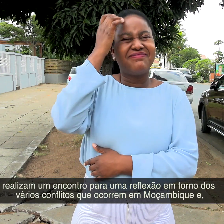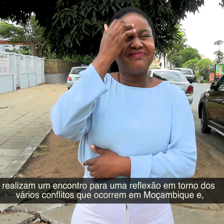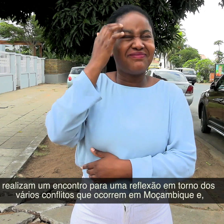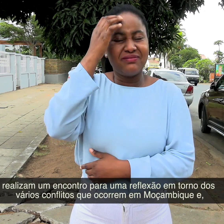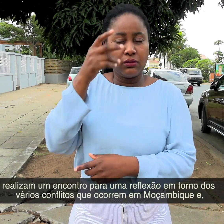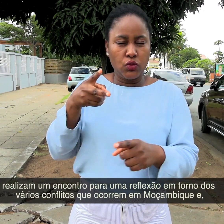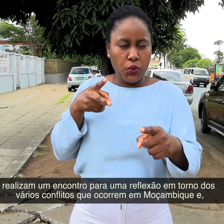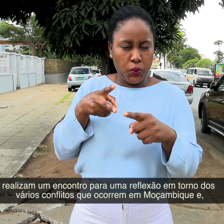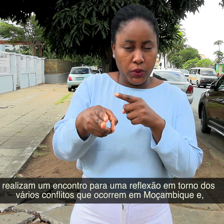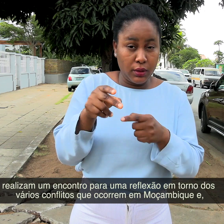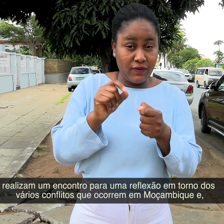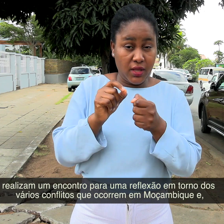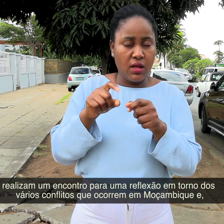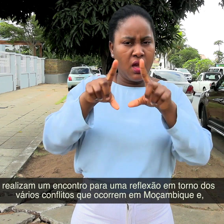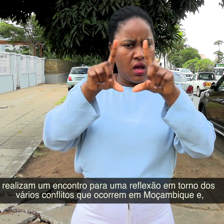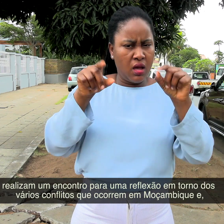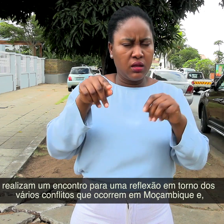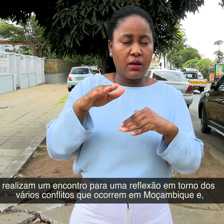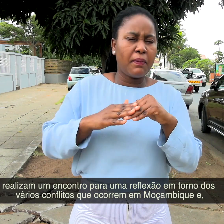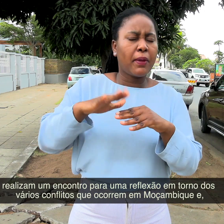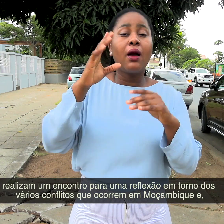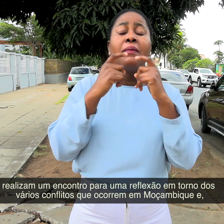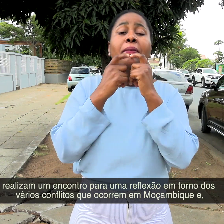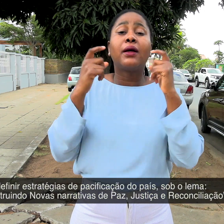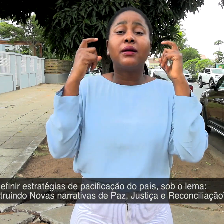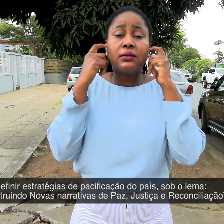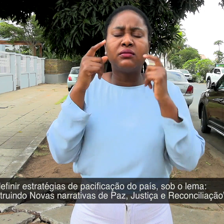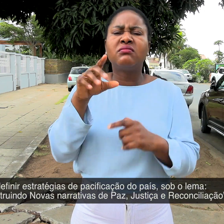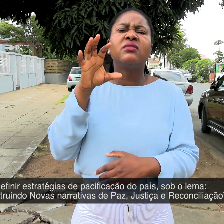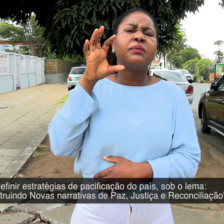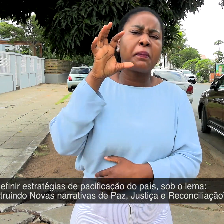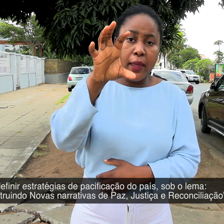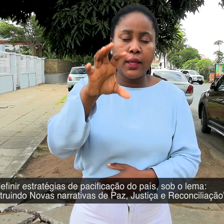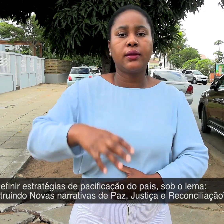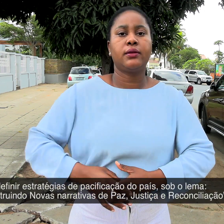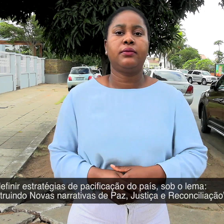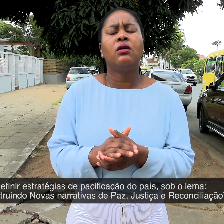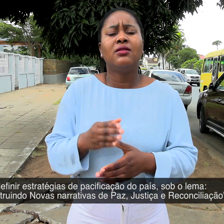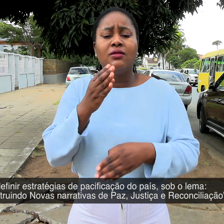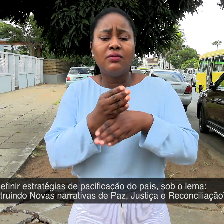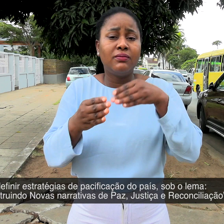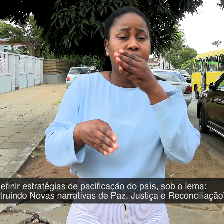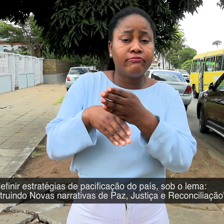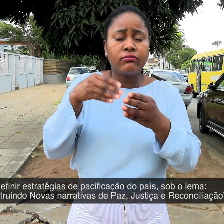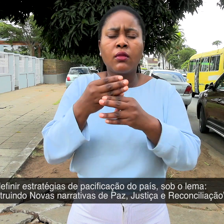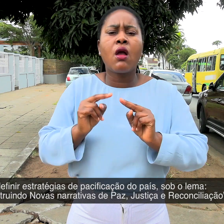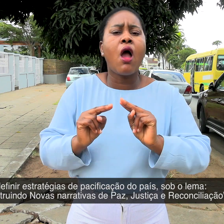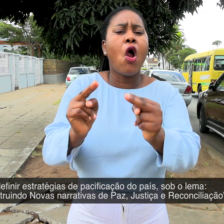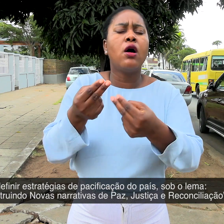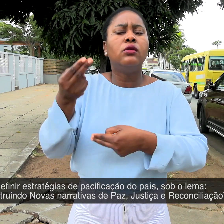conflitos que ocorrem em Moçambique e definir estratégias de pacificação no país. Sob o lema, construindo novas narrativas de